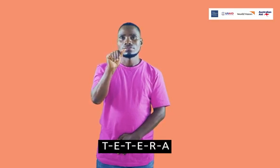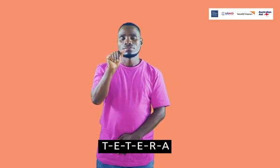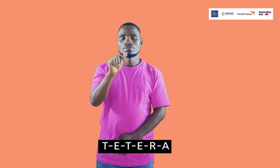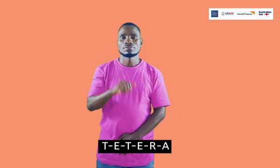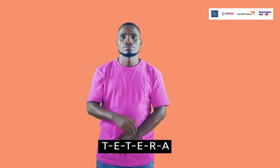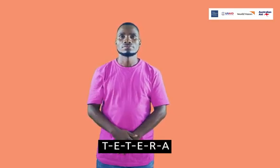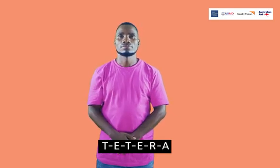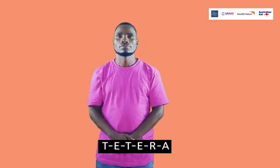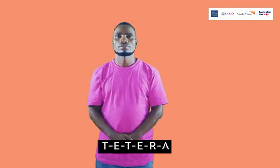A.